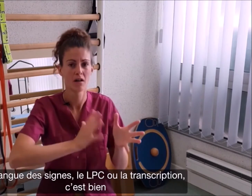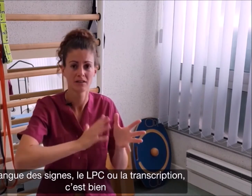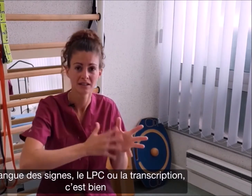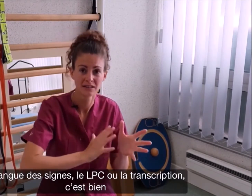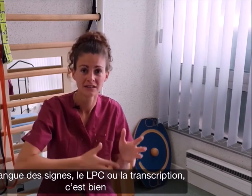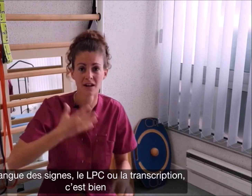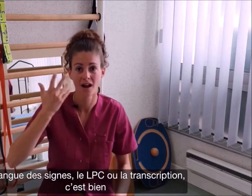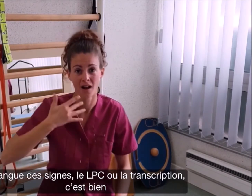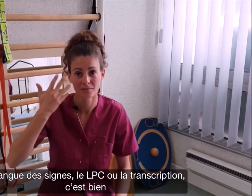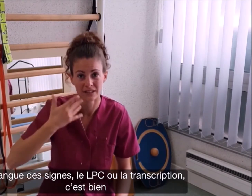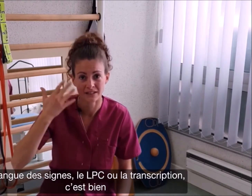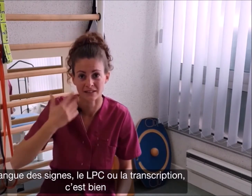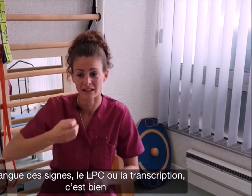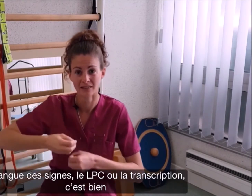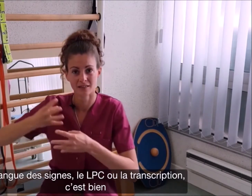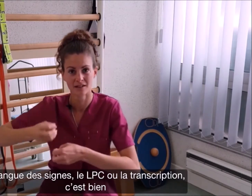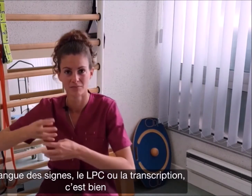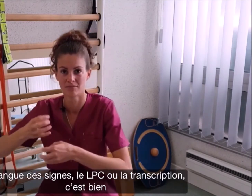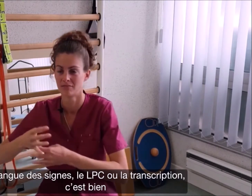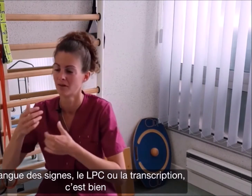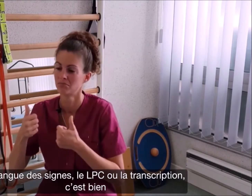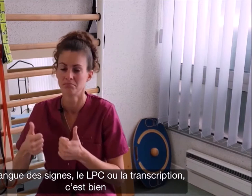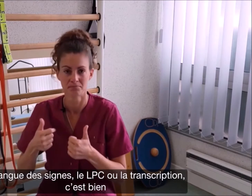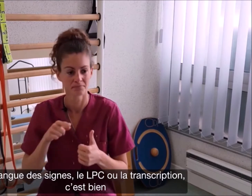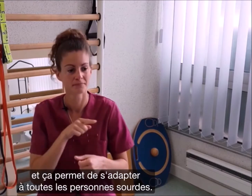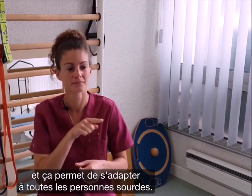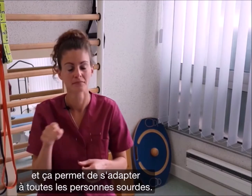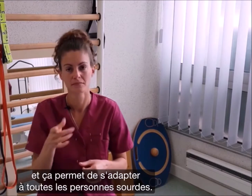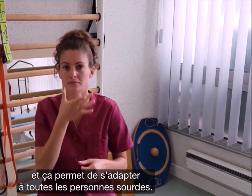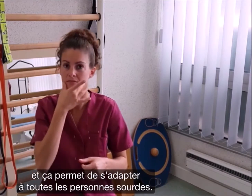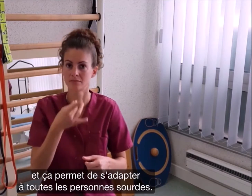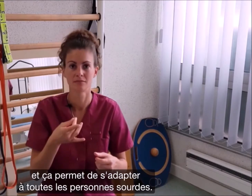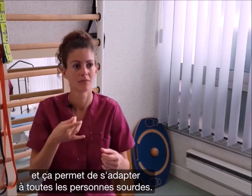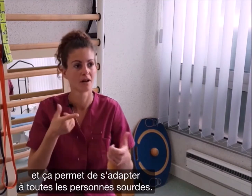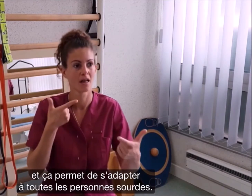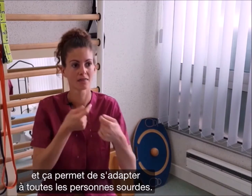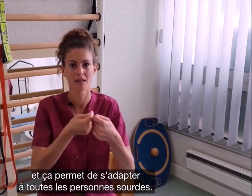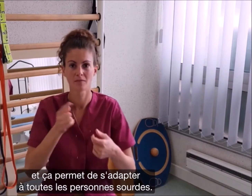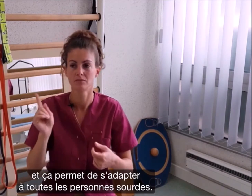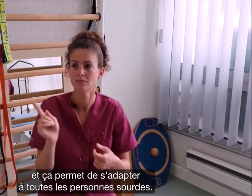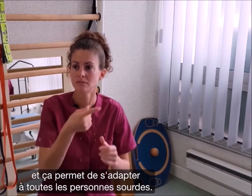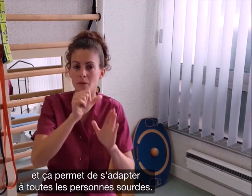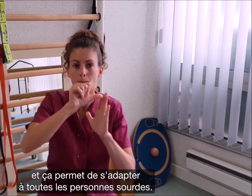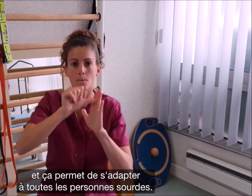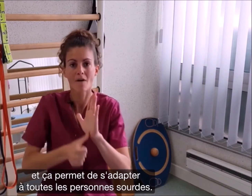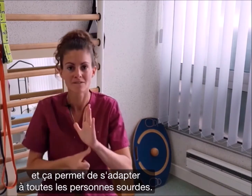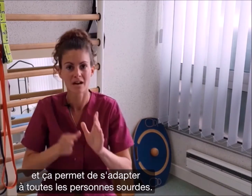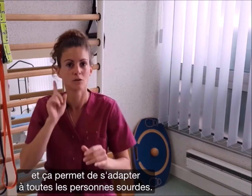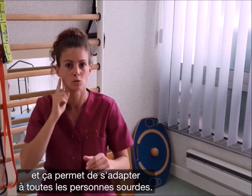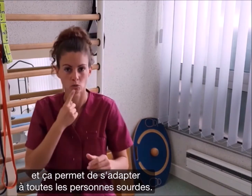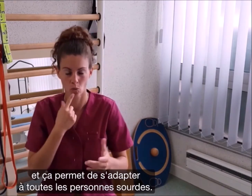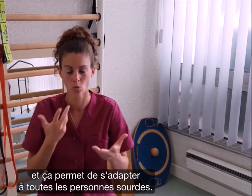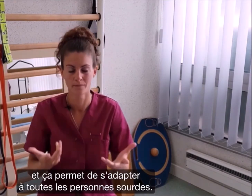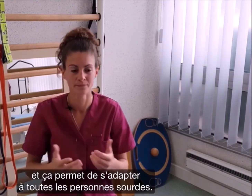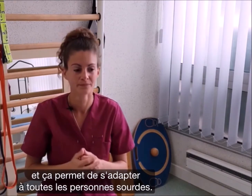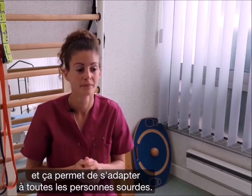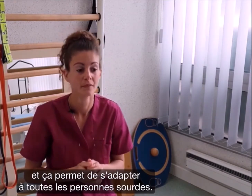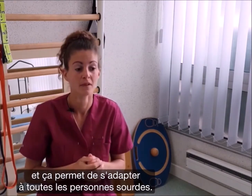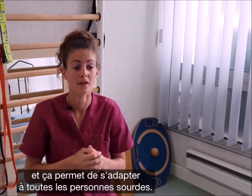La langue des signes, le LPC ou la transcription. C'est bien et ça permet de s'adapter à toutes les personnes sourdes.